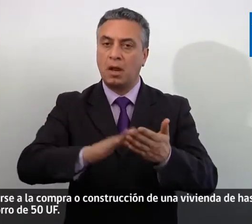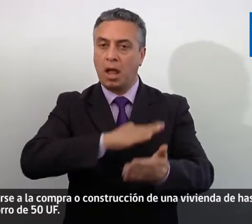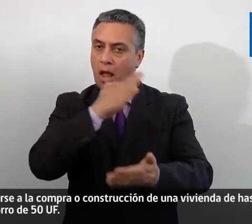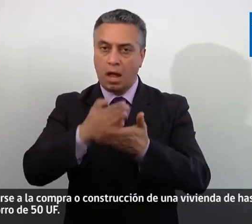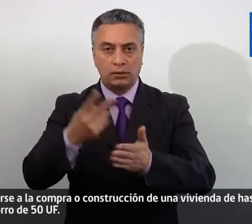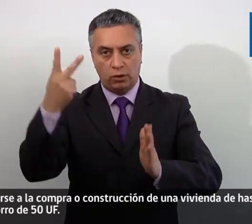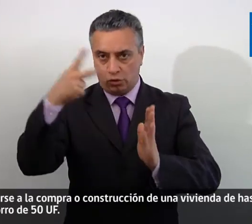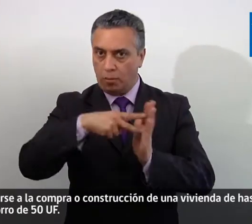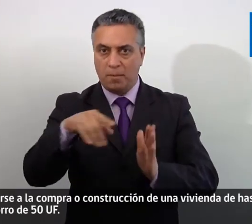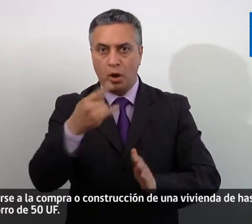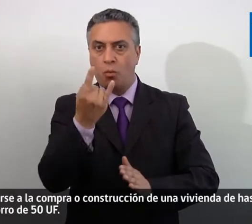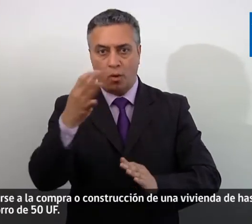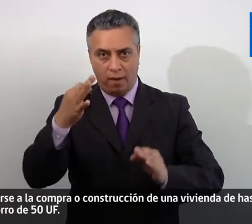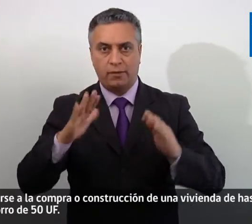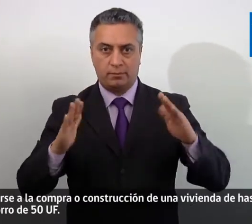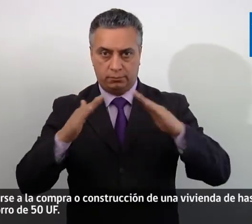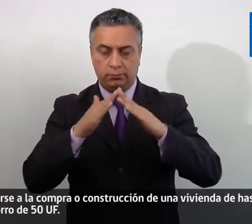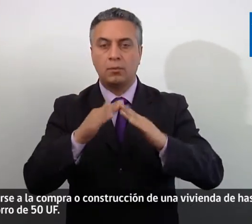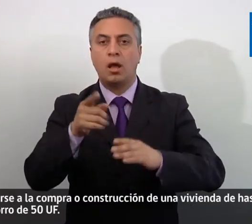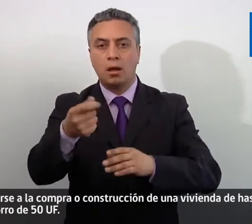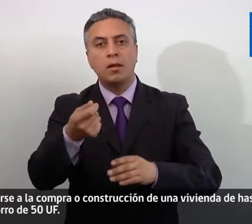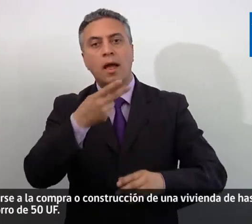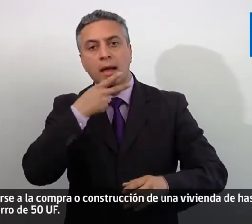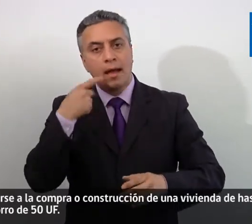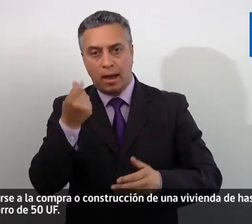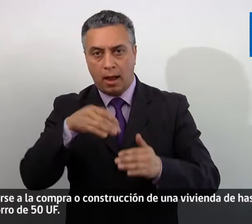2.000 UF, con un ahorro de 50 UF.